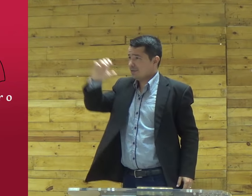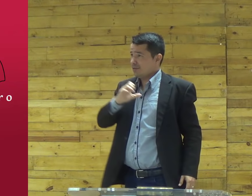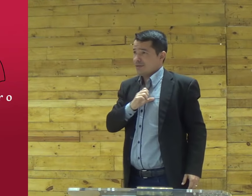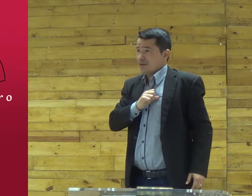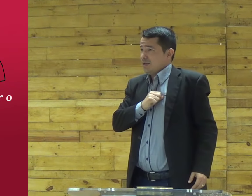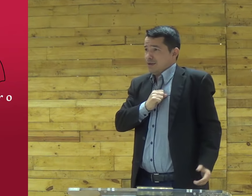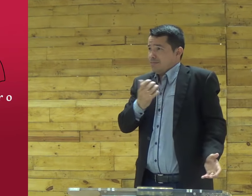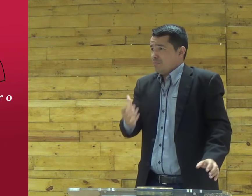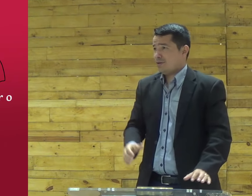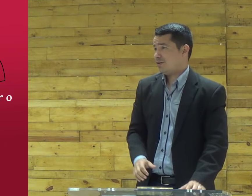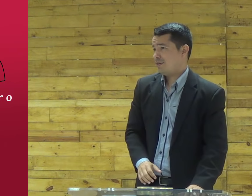de